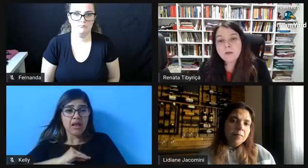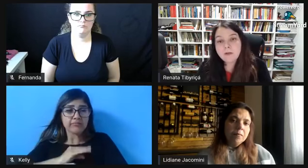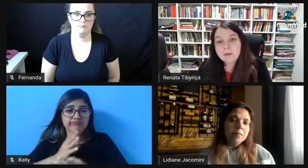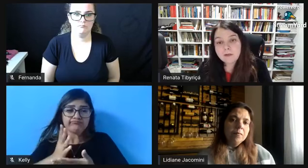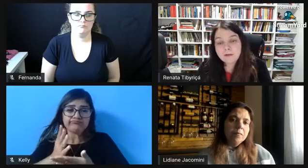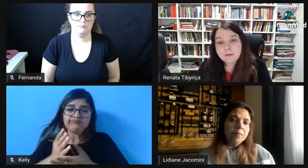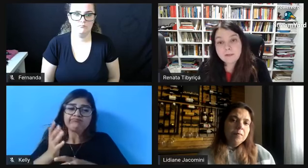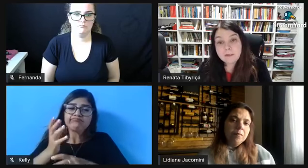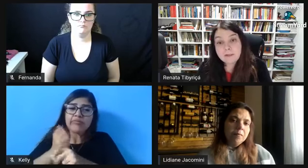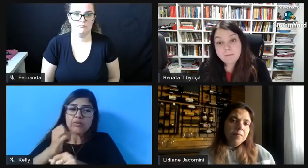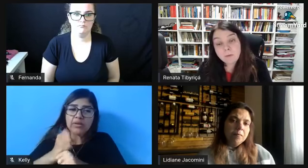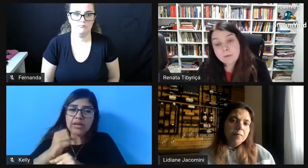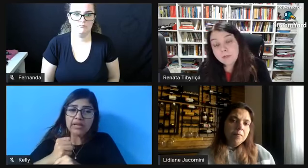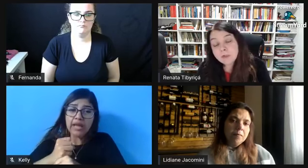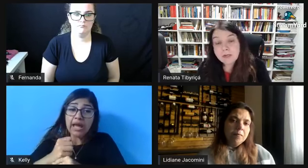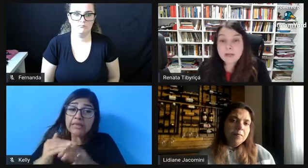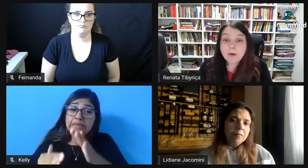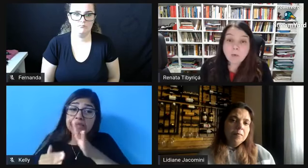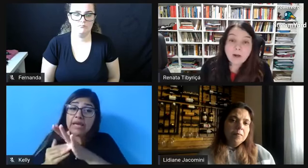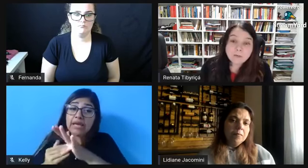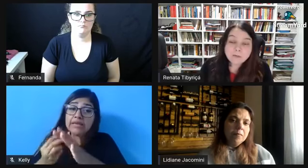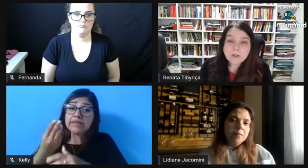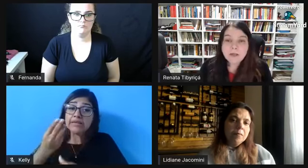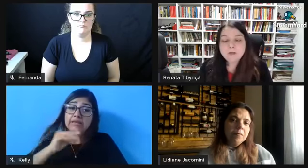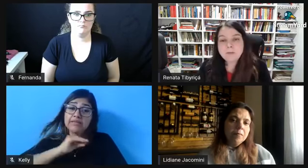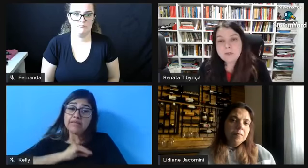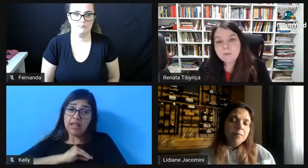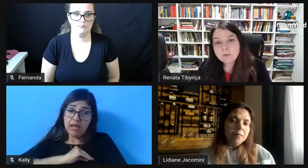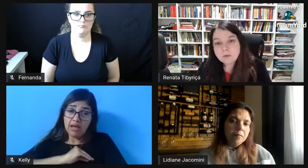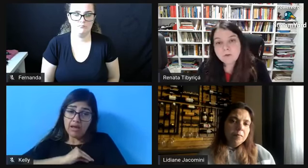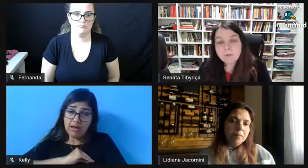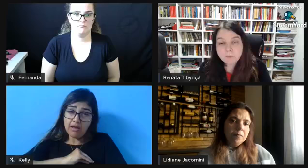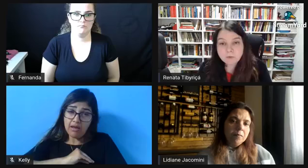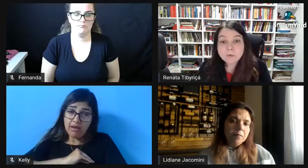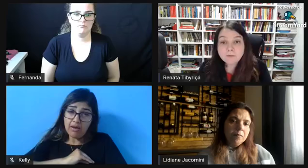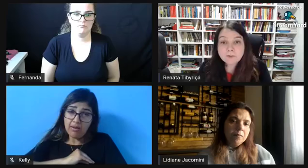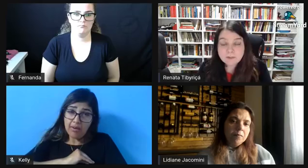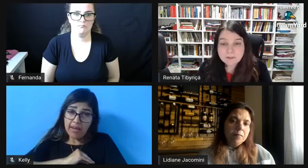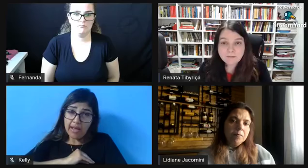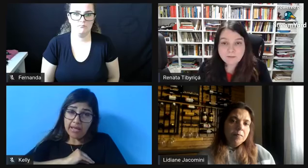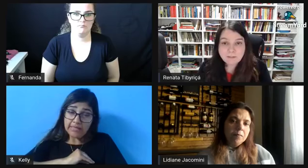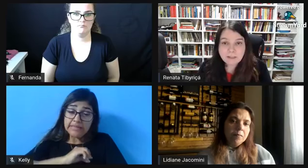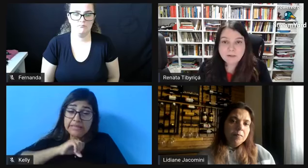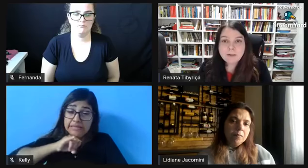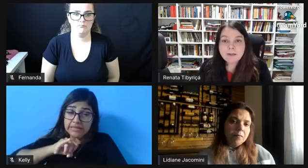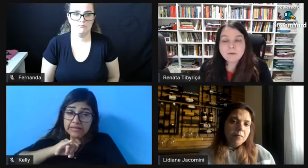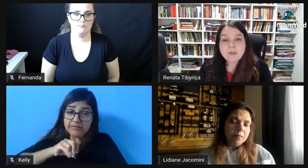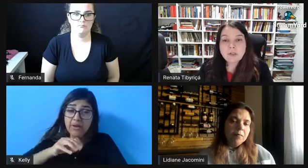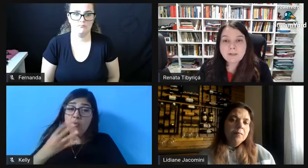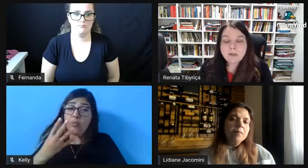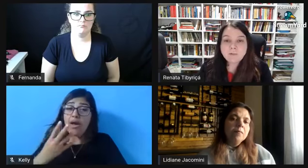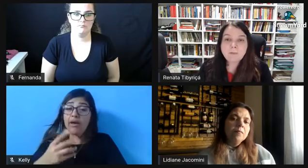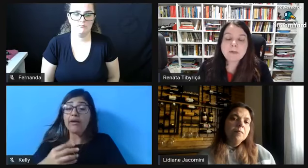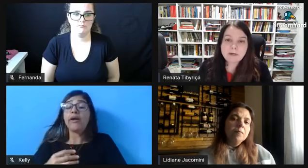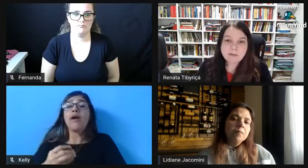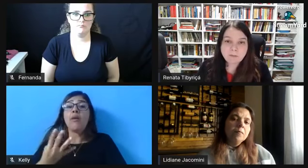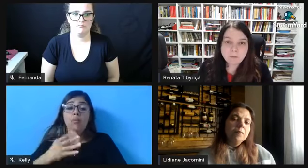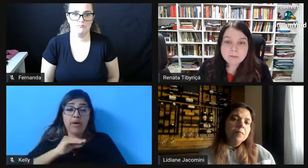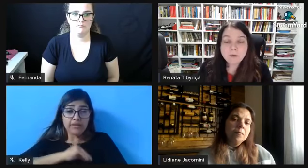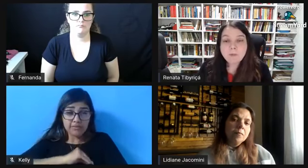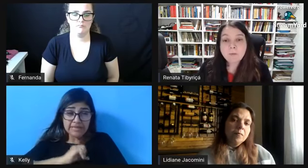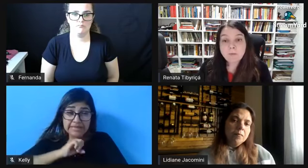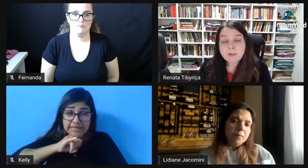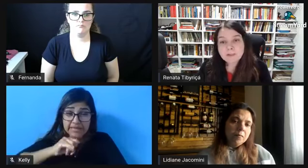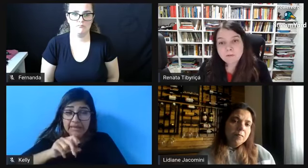mínimos, e podendo chegar a 4 salários mínimos se tiver uma pessoa com deficiência na família. A gente atende uma parcela